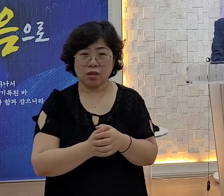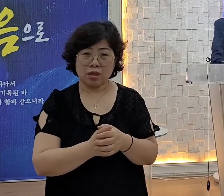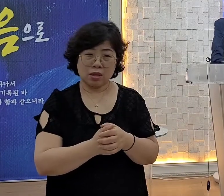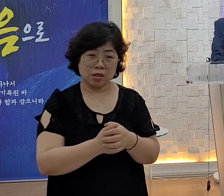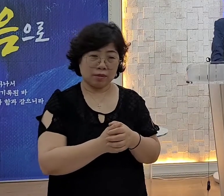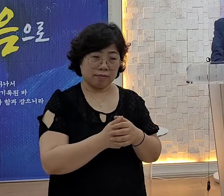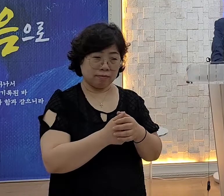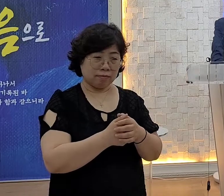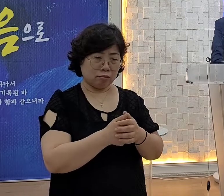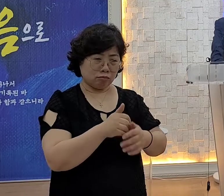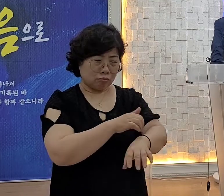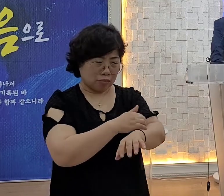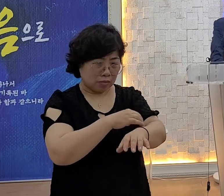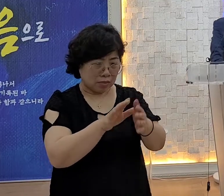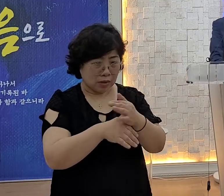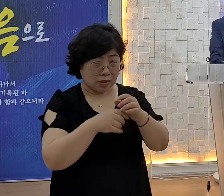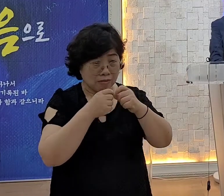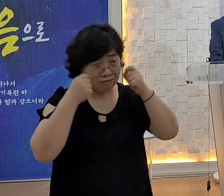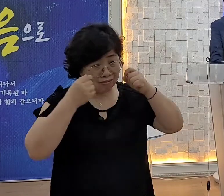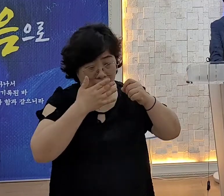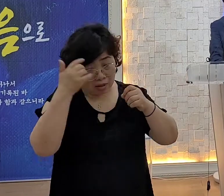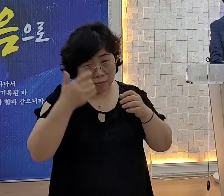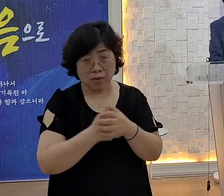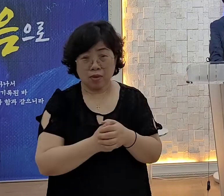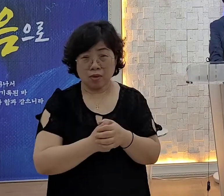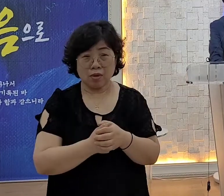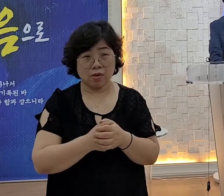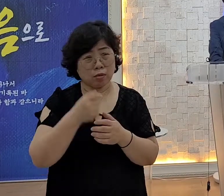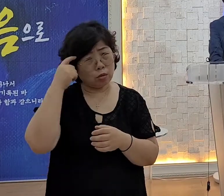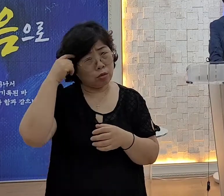막 됩니까? 그 정신병자예요.